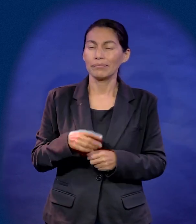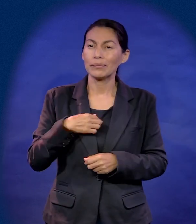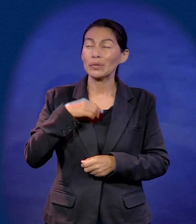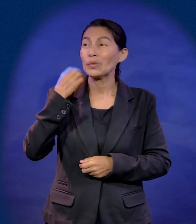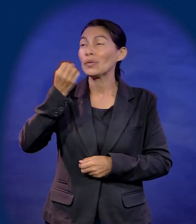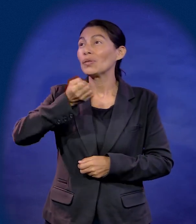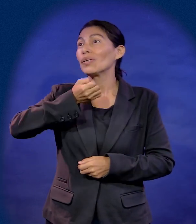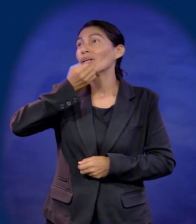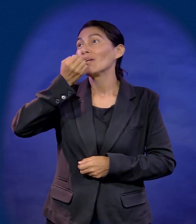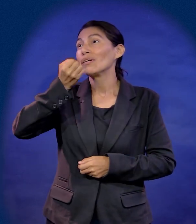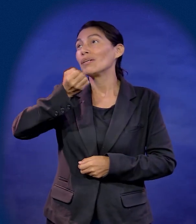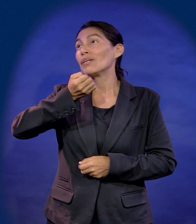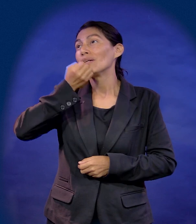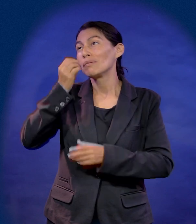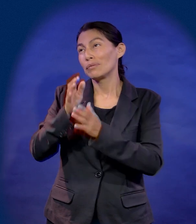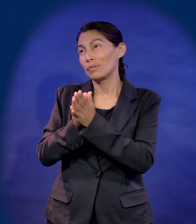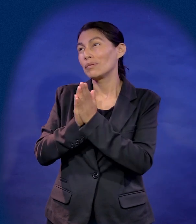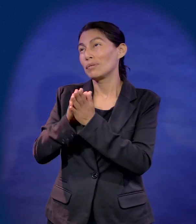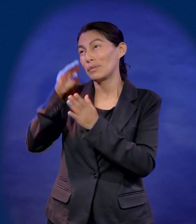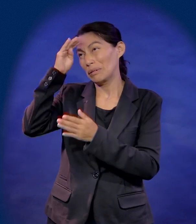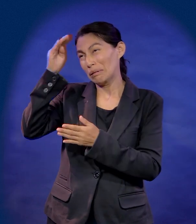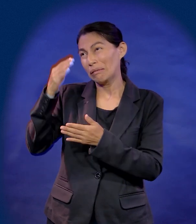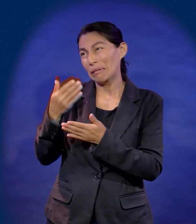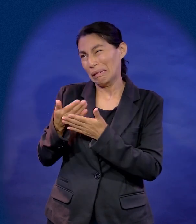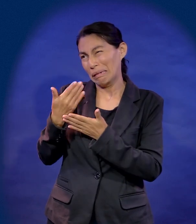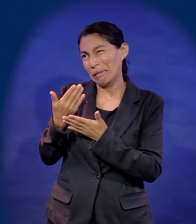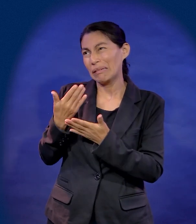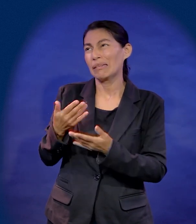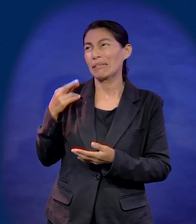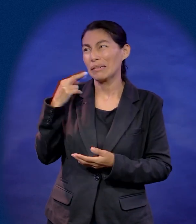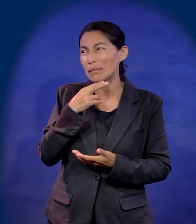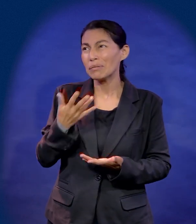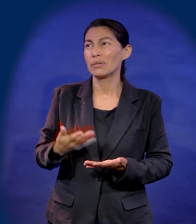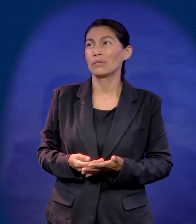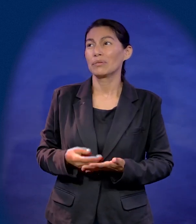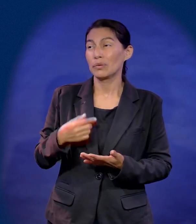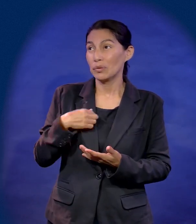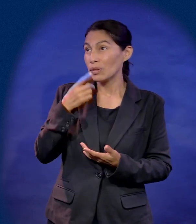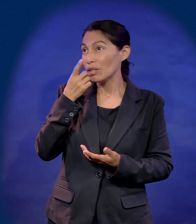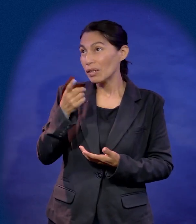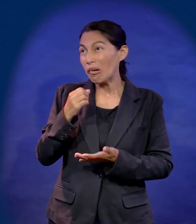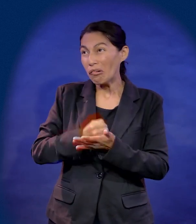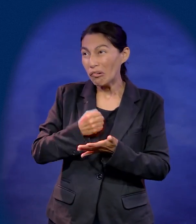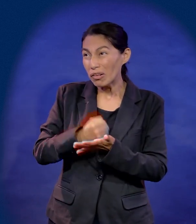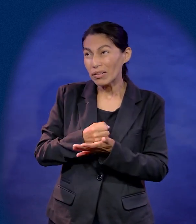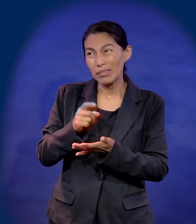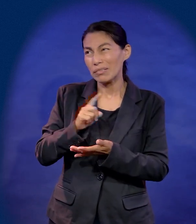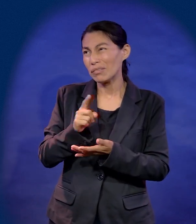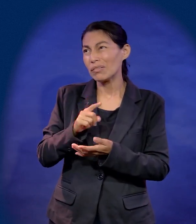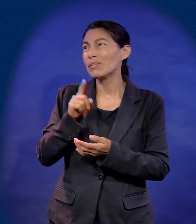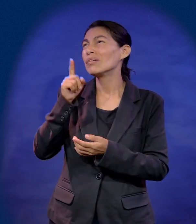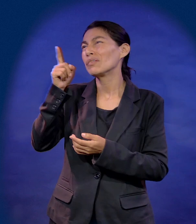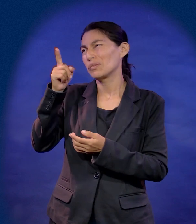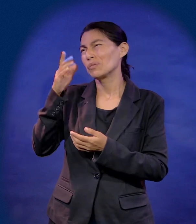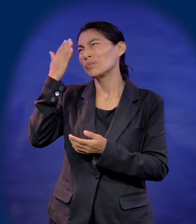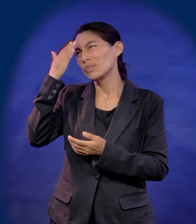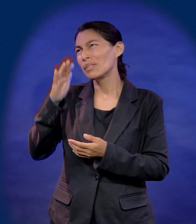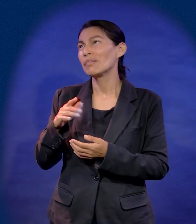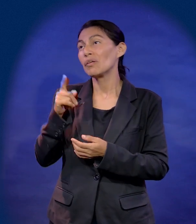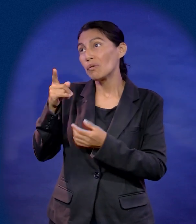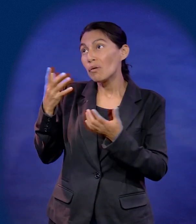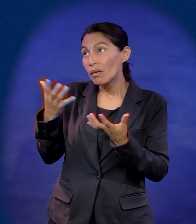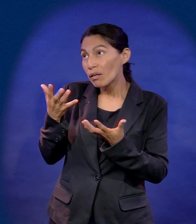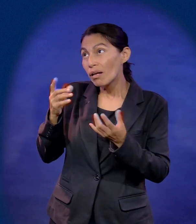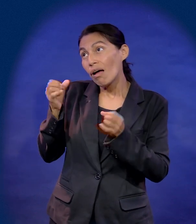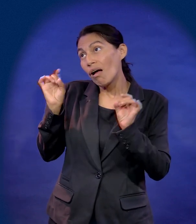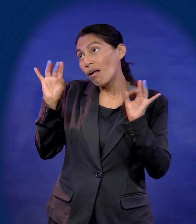esa promesa. Esa es historia de otro día. Pero yo oraba, Señor, no la podremos adelantar un poquito. Si yo le digo